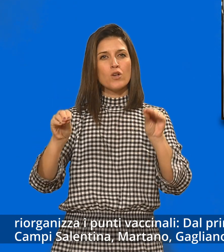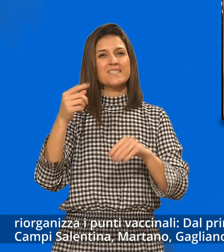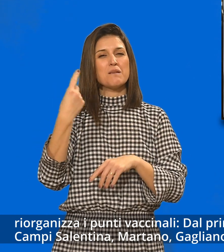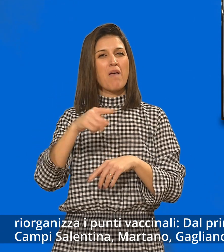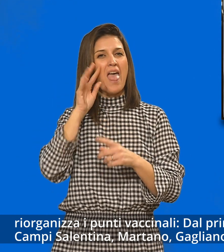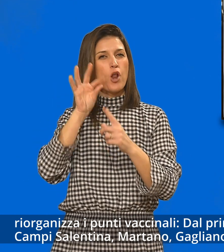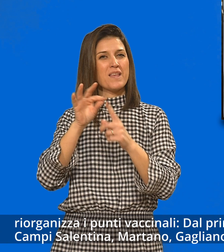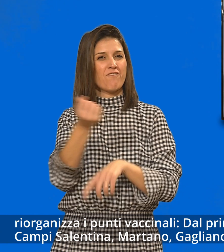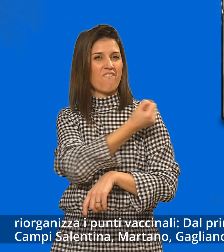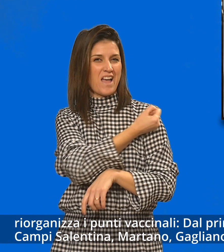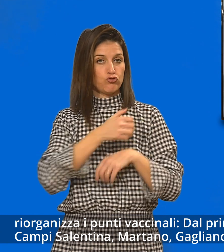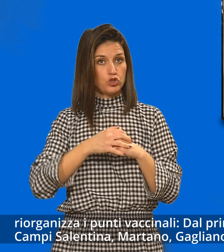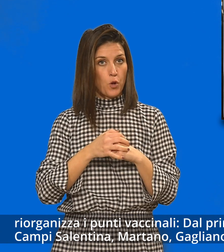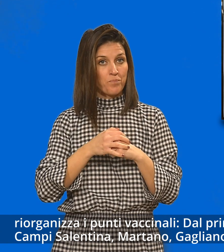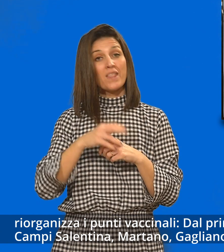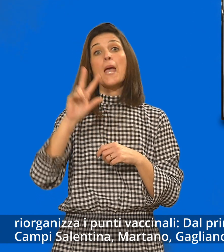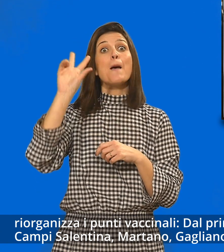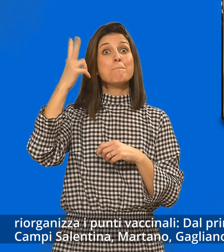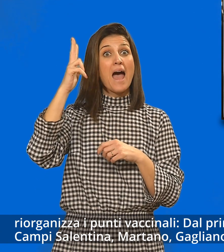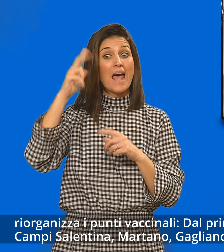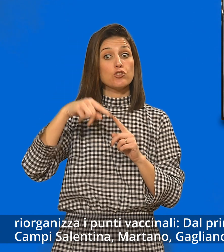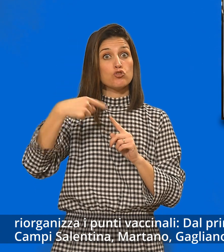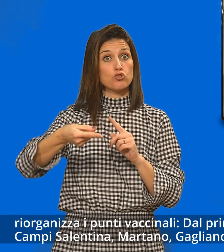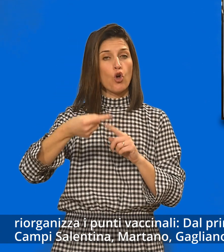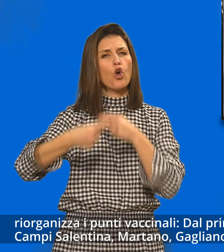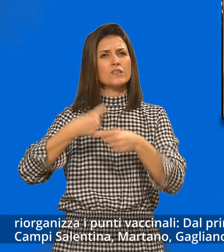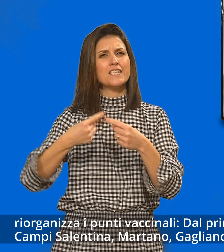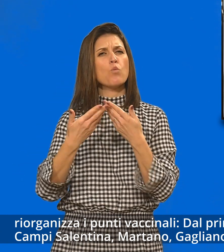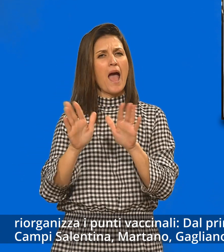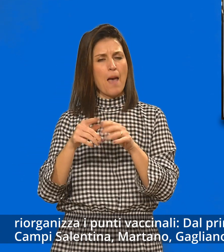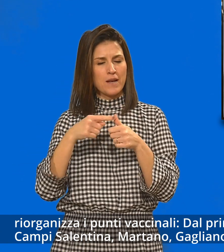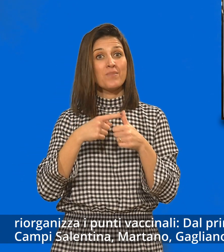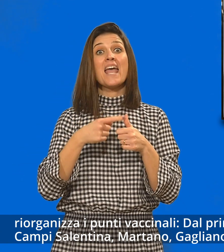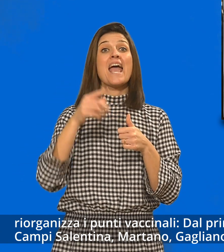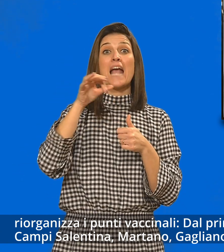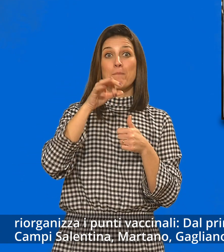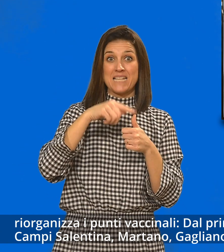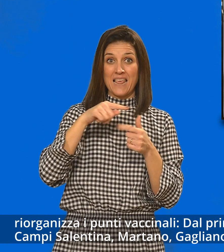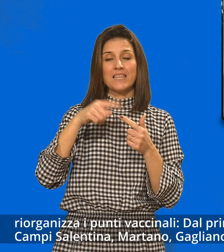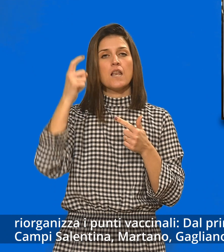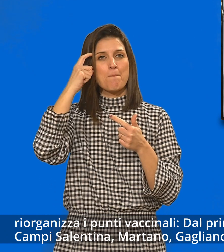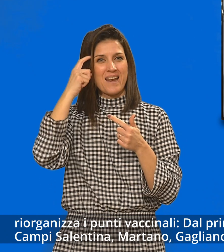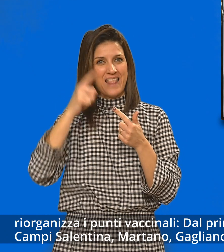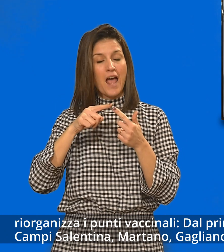primo marzo rimarranno attivi campi salentina martano gagliano del capo nardo